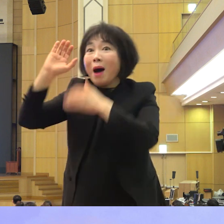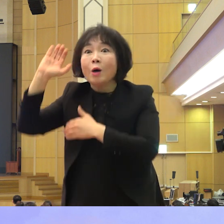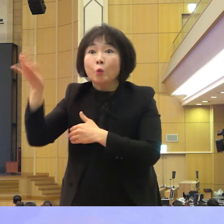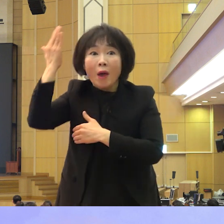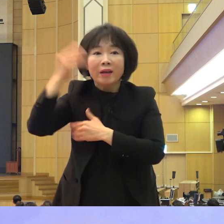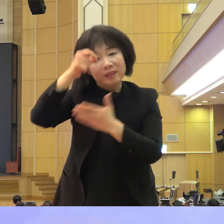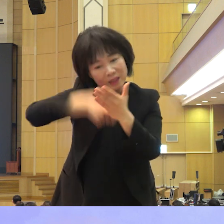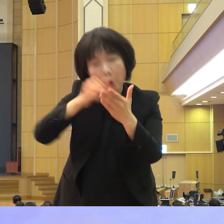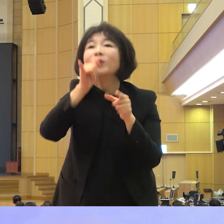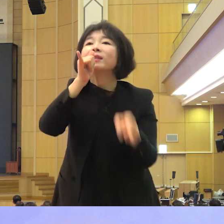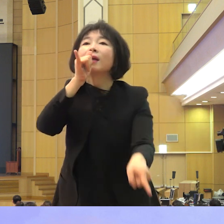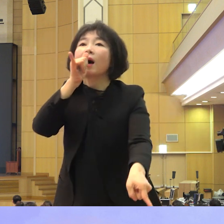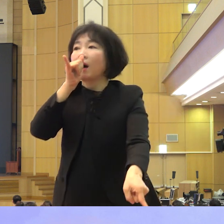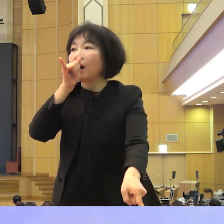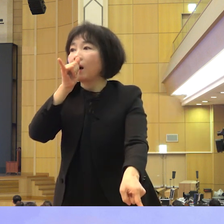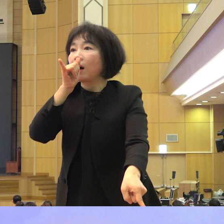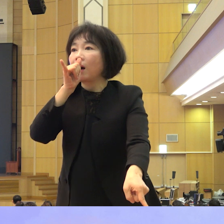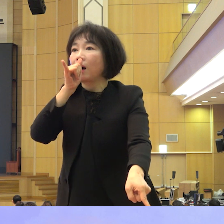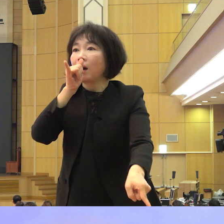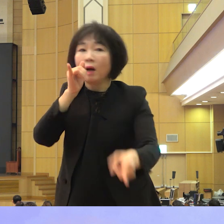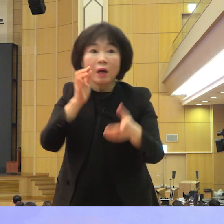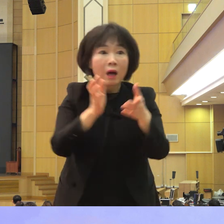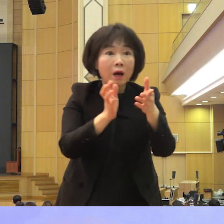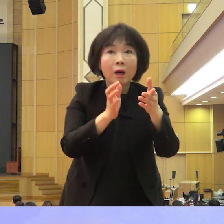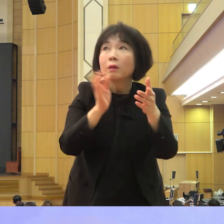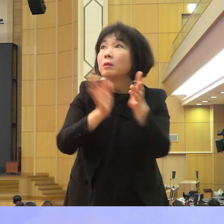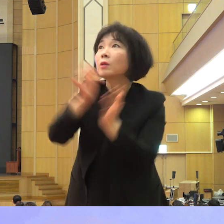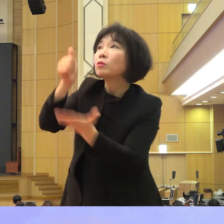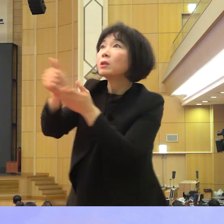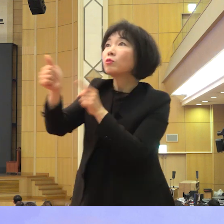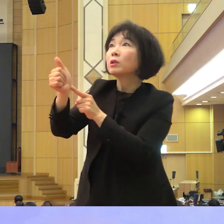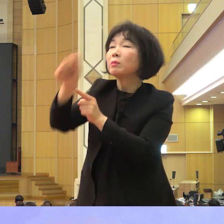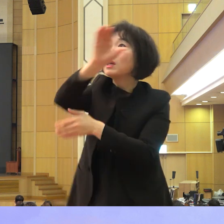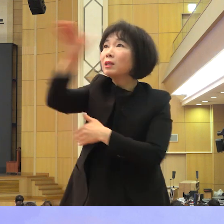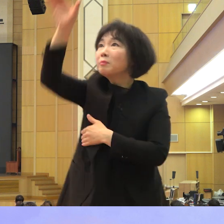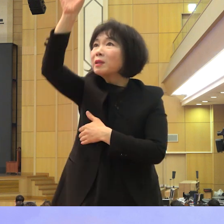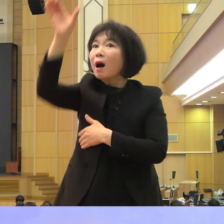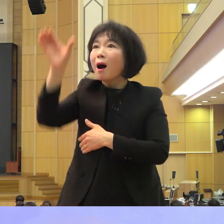것이 기록되었으니, 예수님이